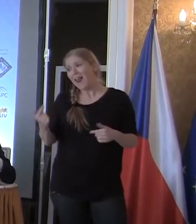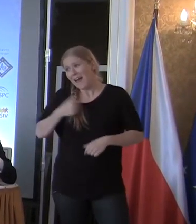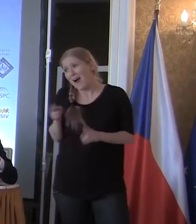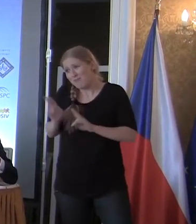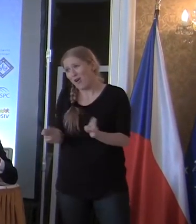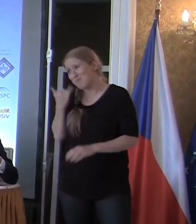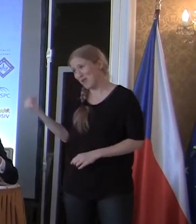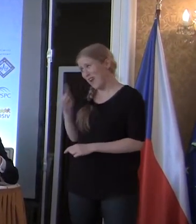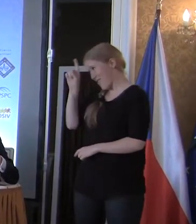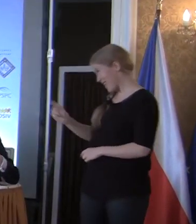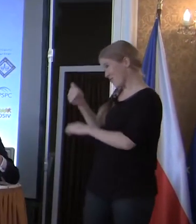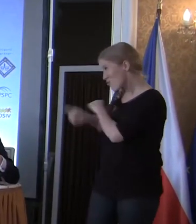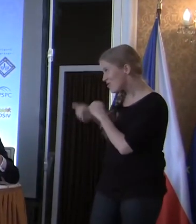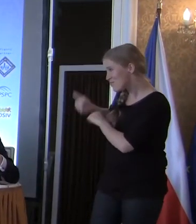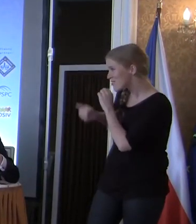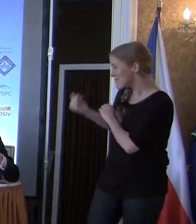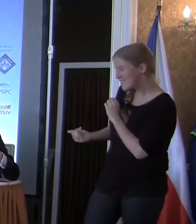u každého podtématu.